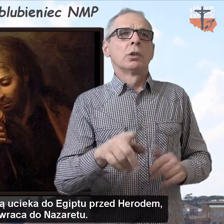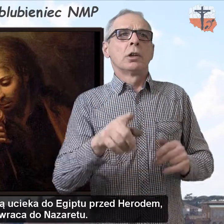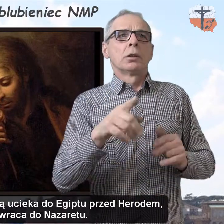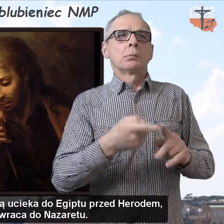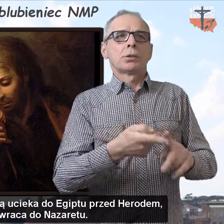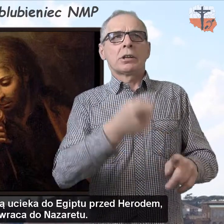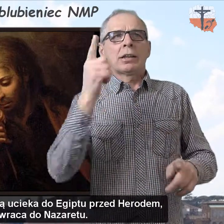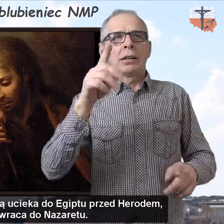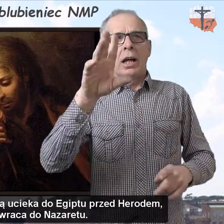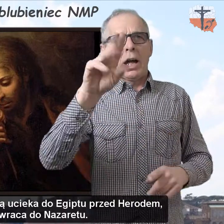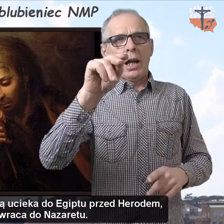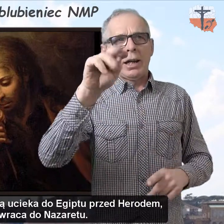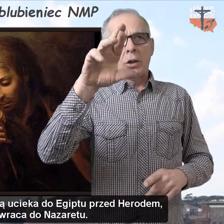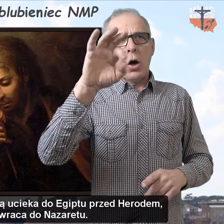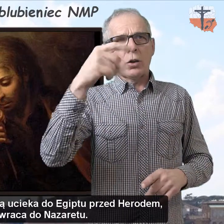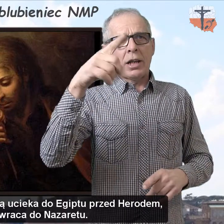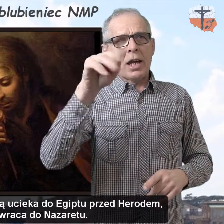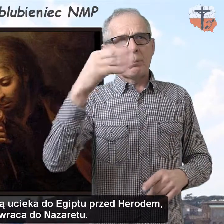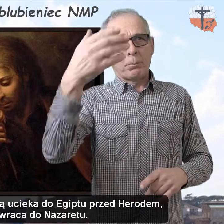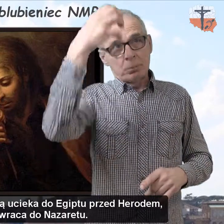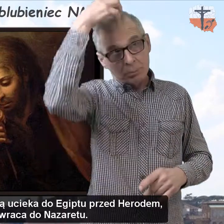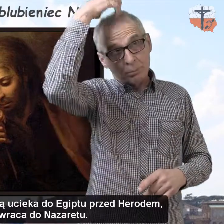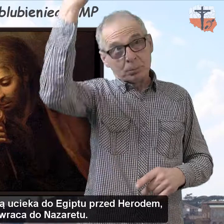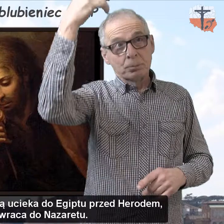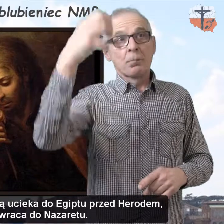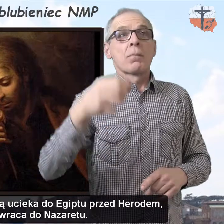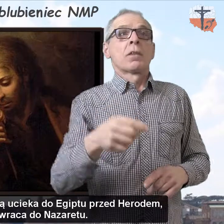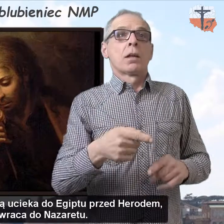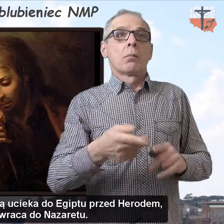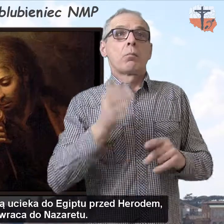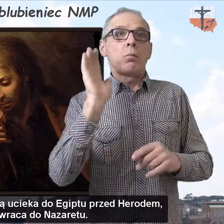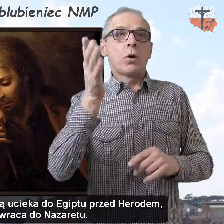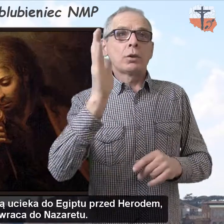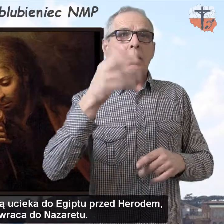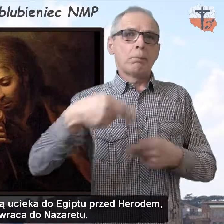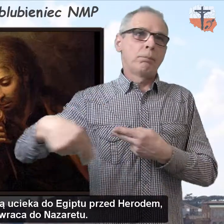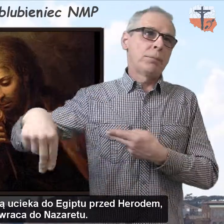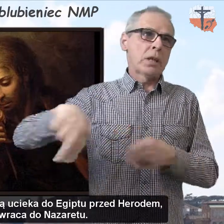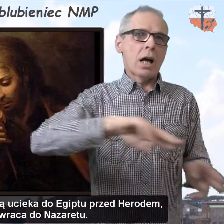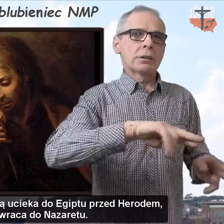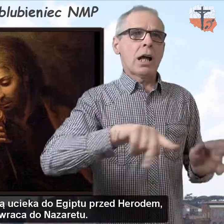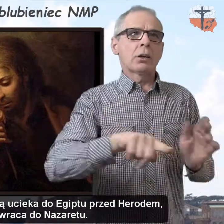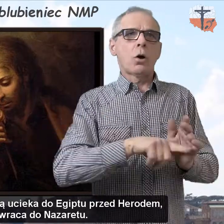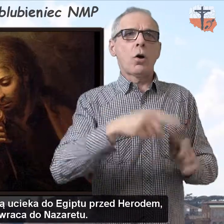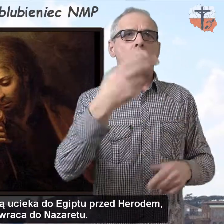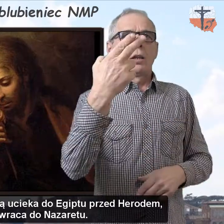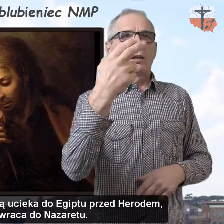Potem wraca do Nazaretu.